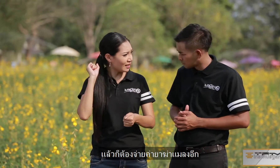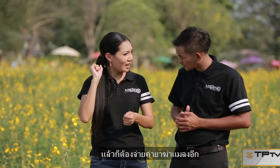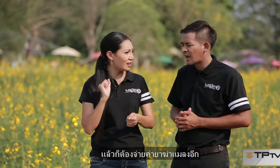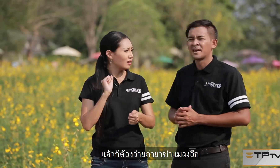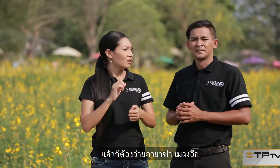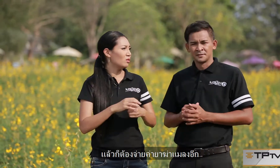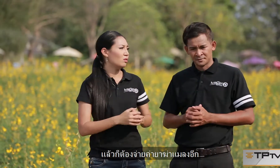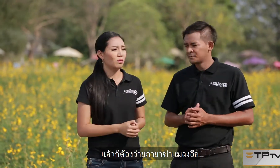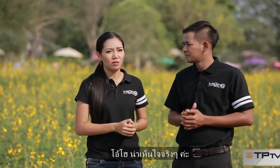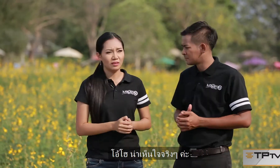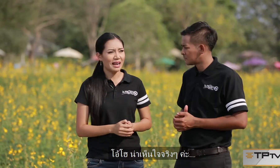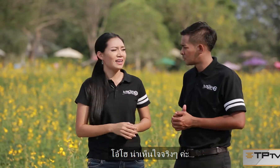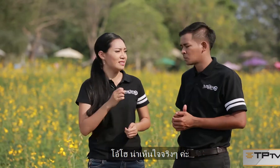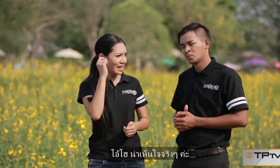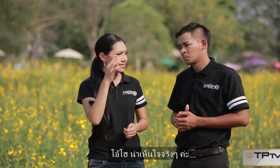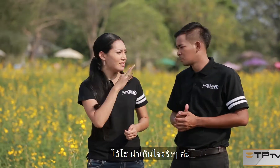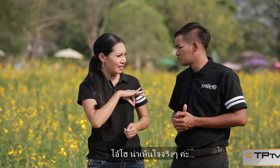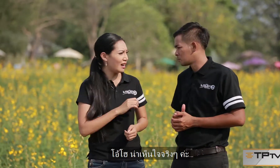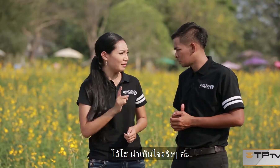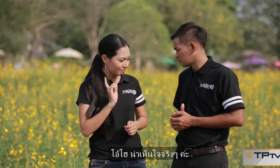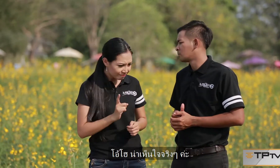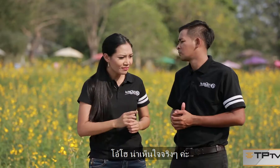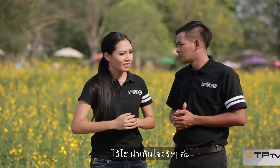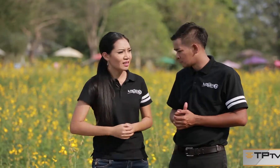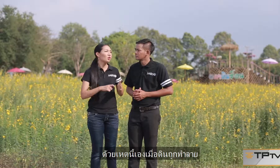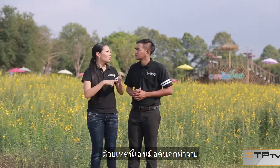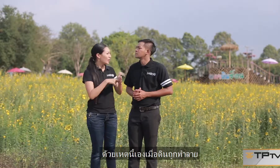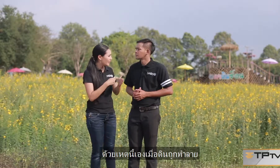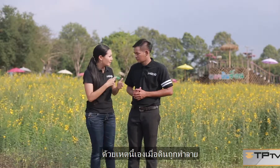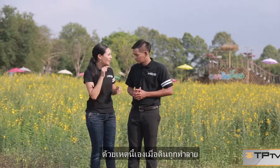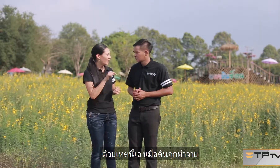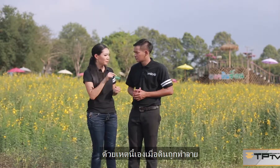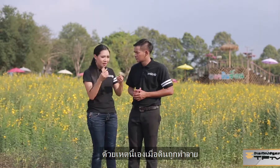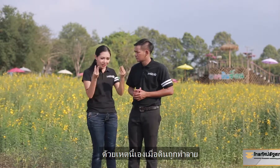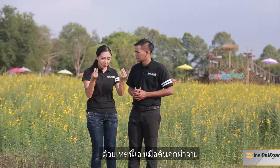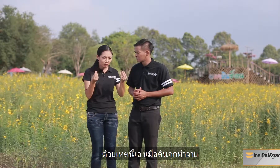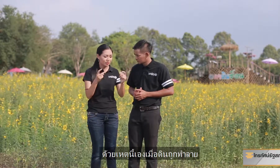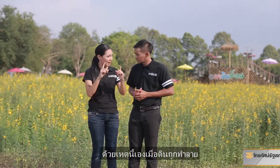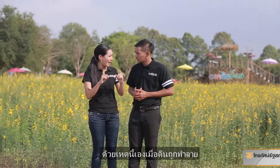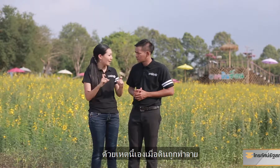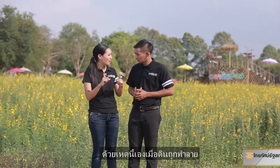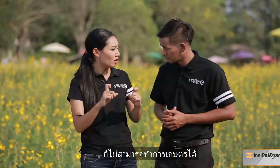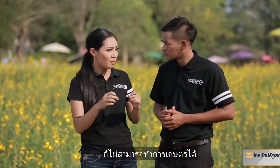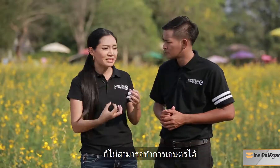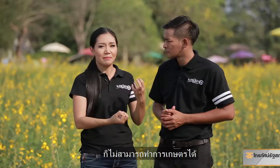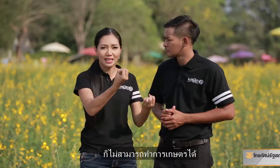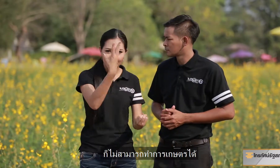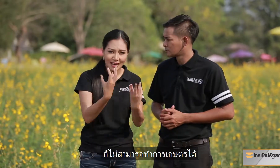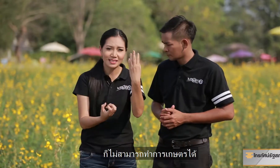อีกโอ้โหน่าเห็นใจจริงๆค่ะด้วยเหตุนี้เองเมื่อดินถูกทำลายก็ไม่สามารถทำการเกษ